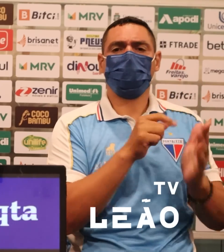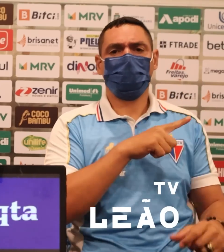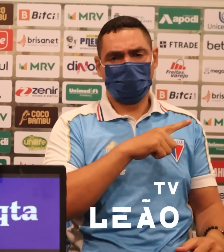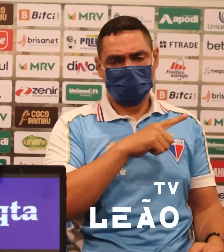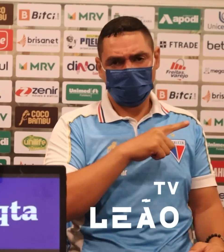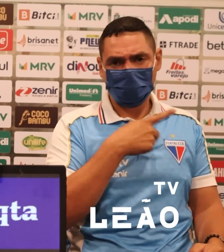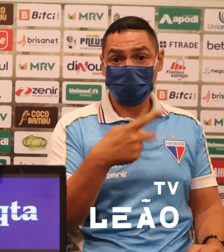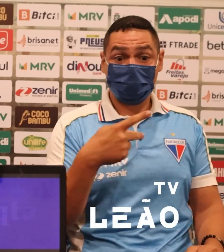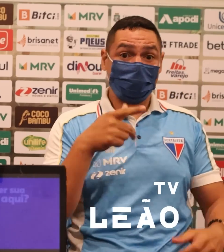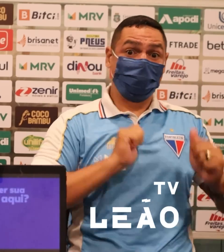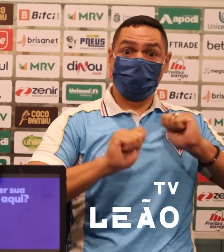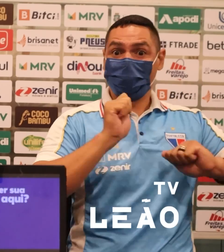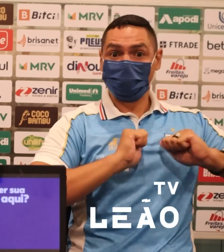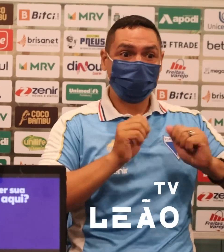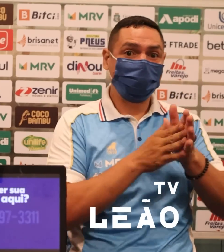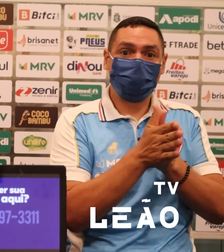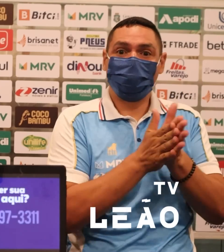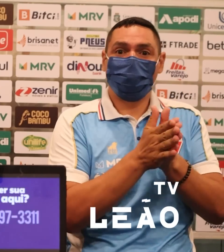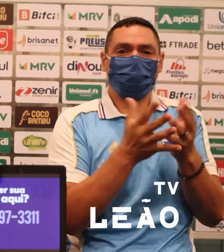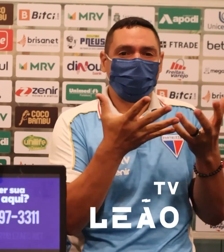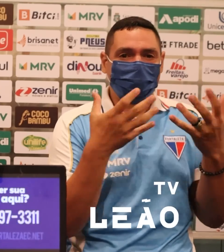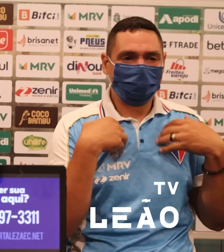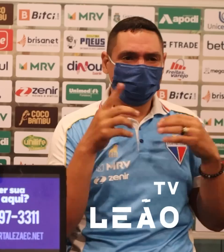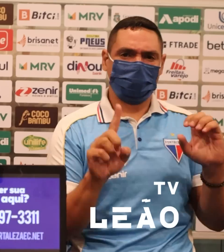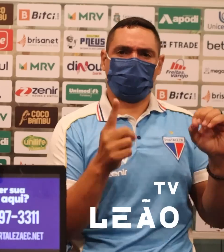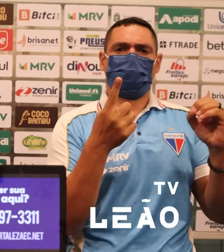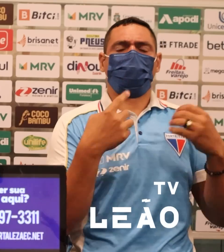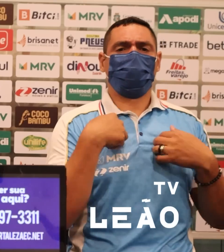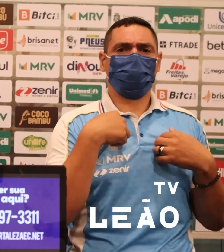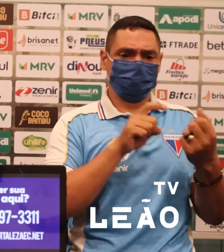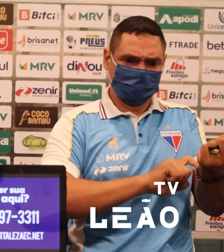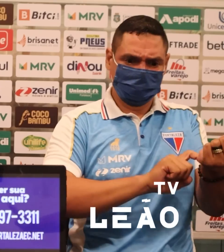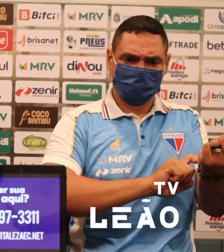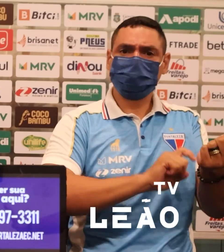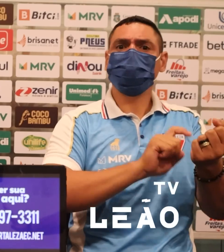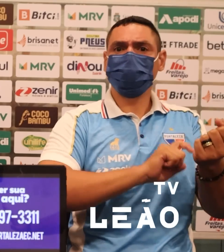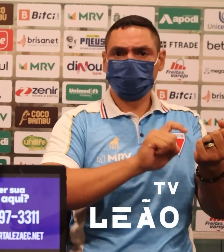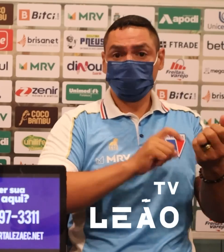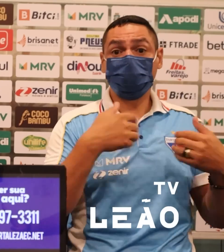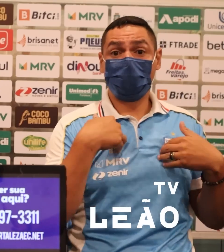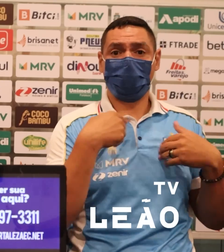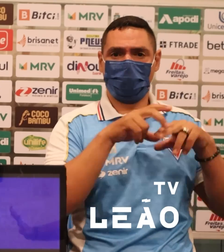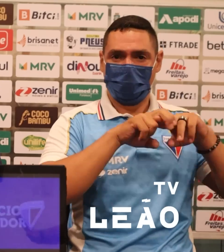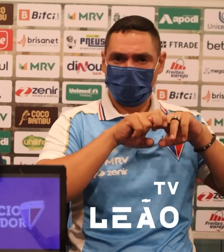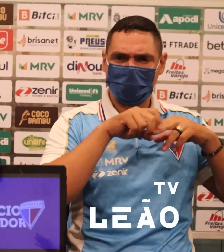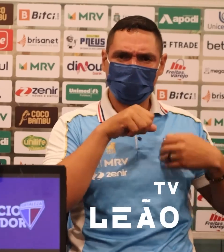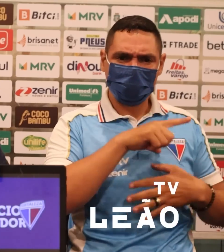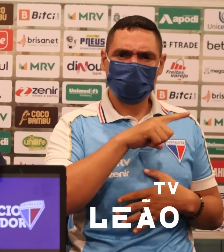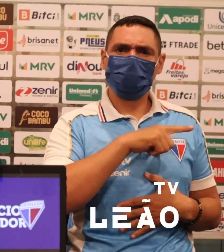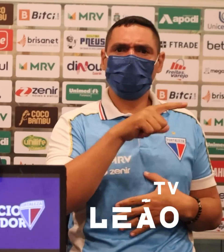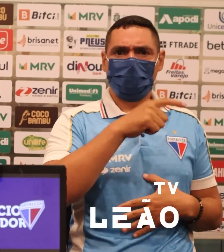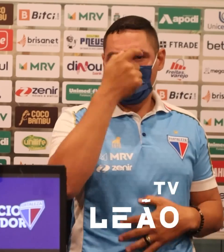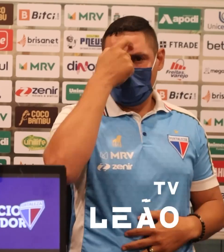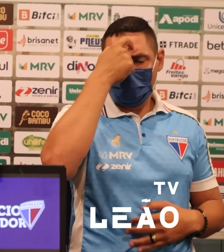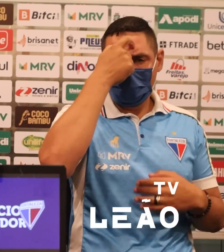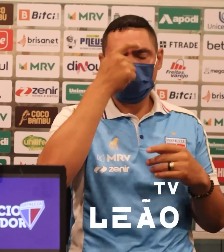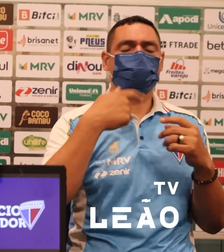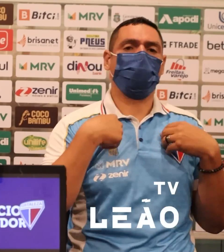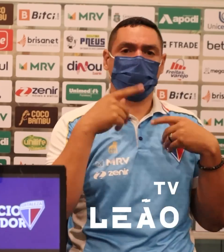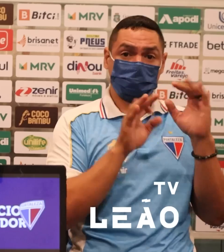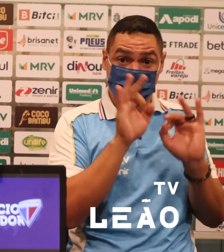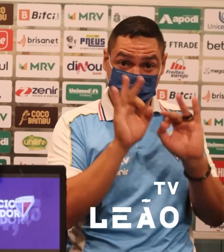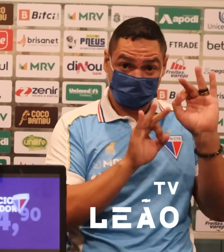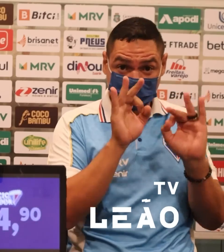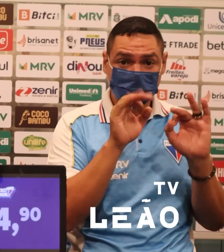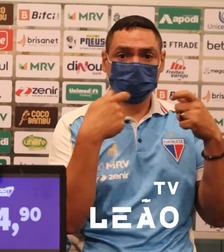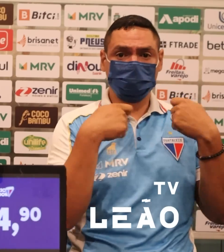ansias, por ansiedad de o querer o ganar o juego. Que juega muchas veces o aspecto psicológico también. Chimi